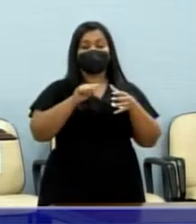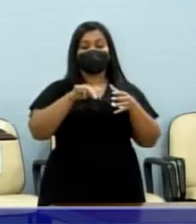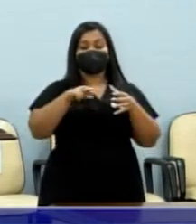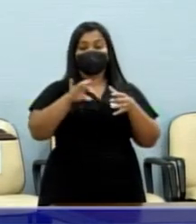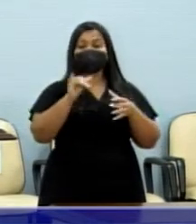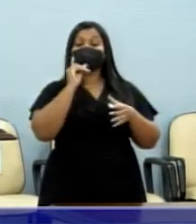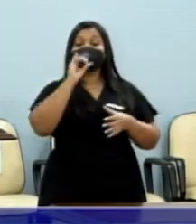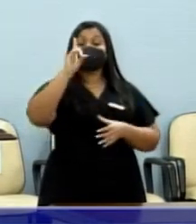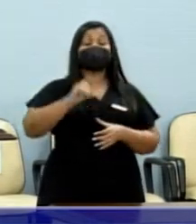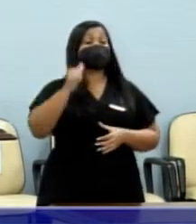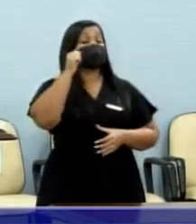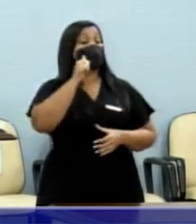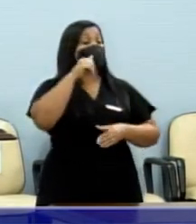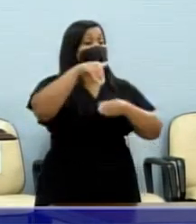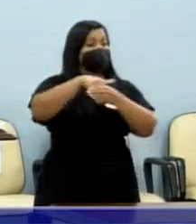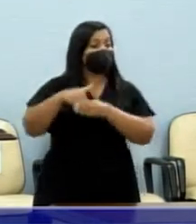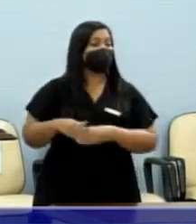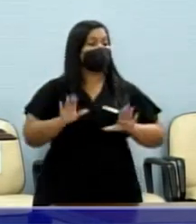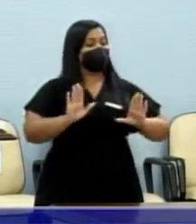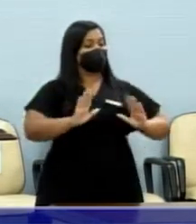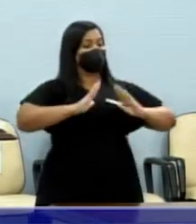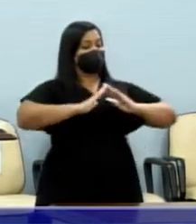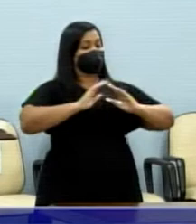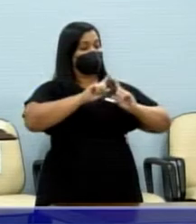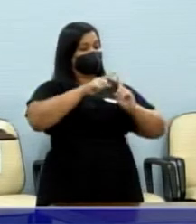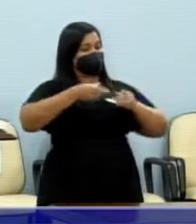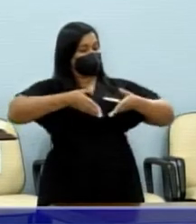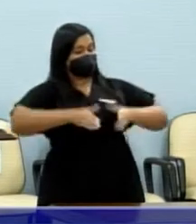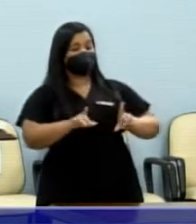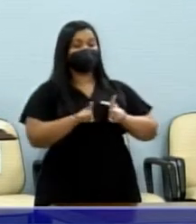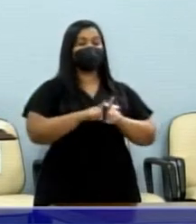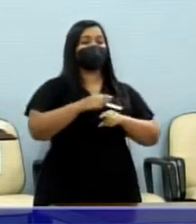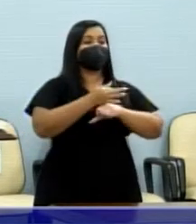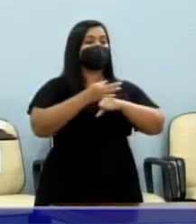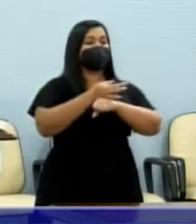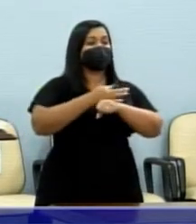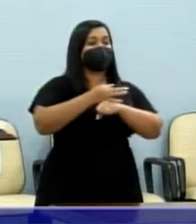da mulher ao voto, a licença maternidade, férias,